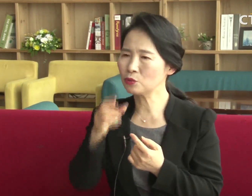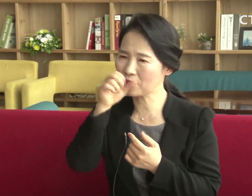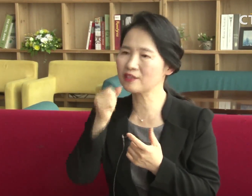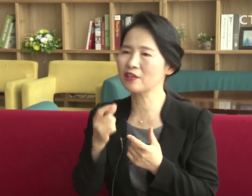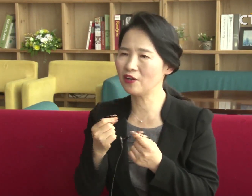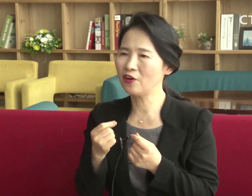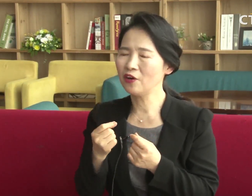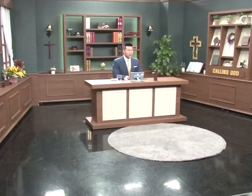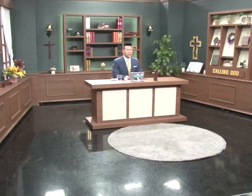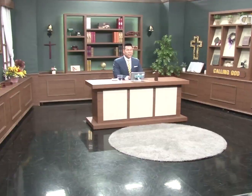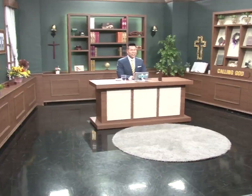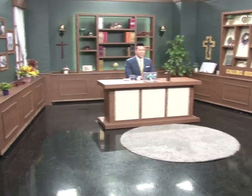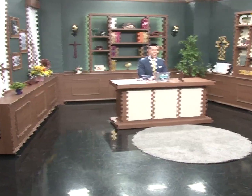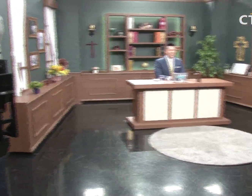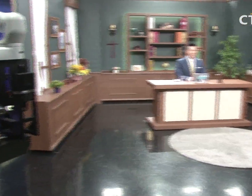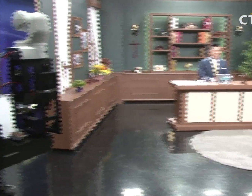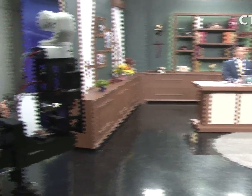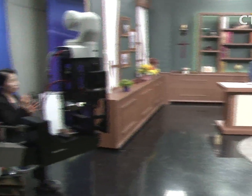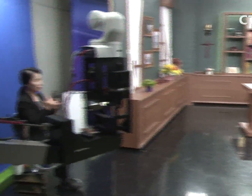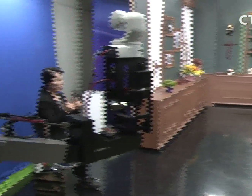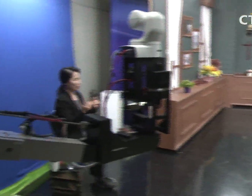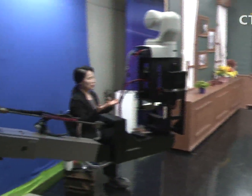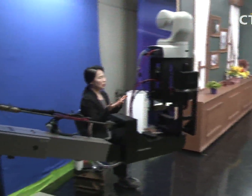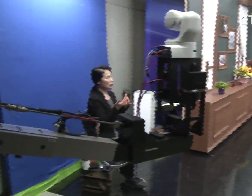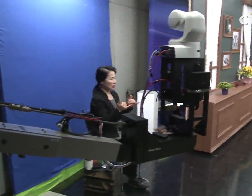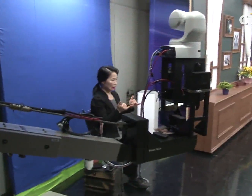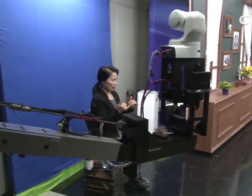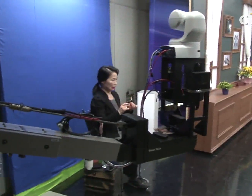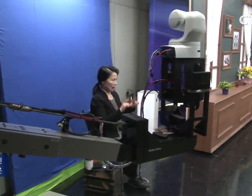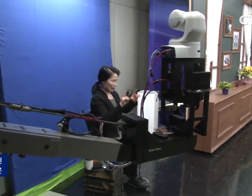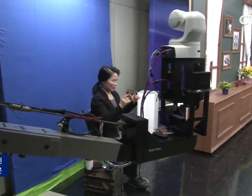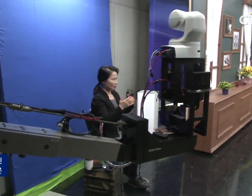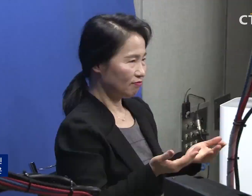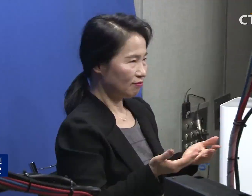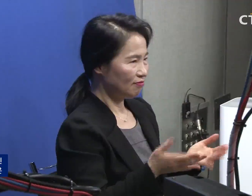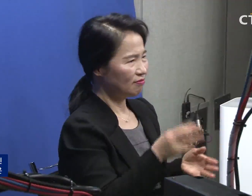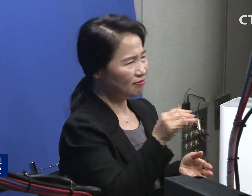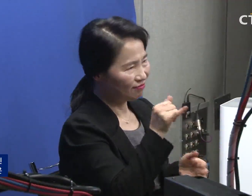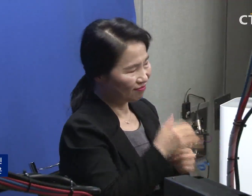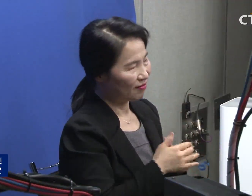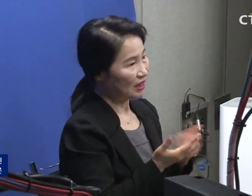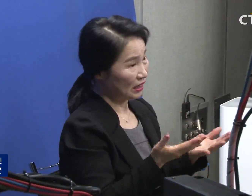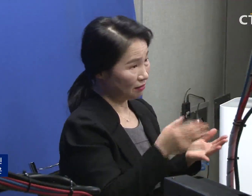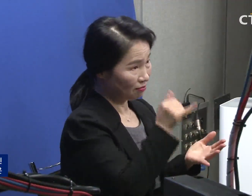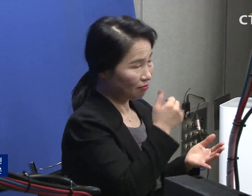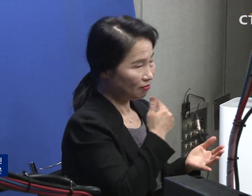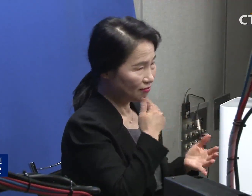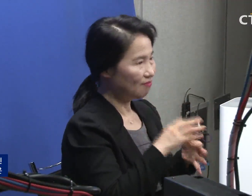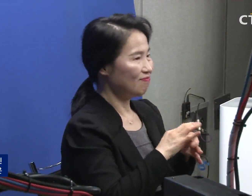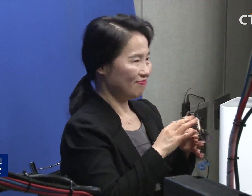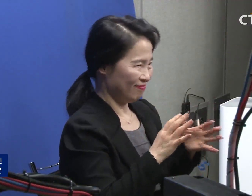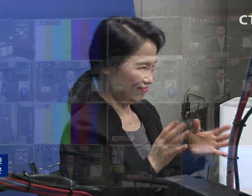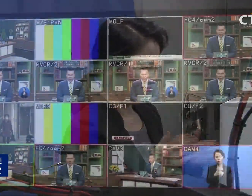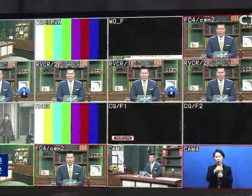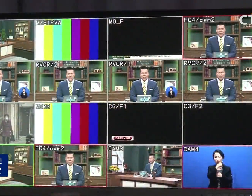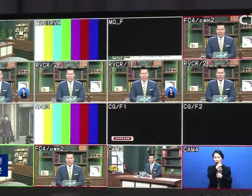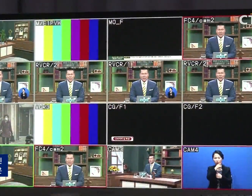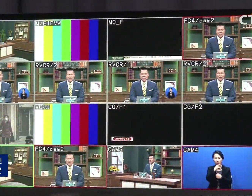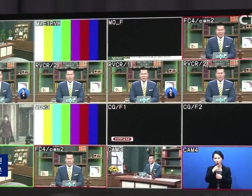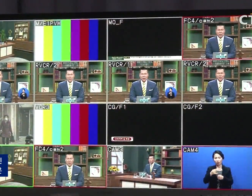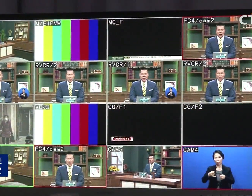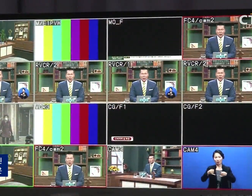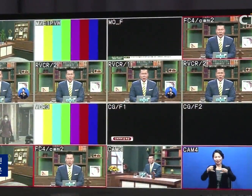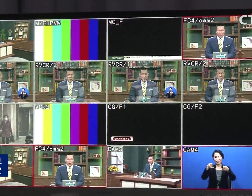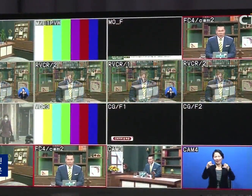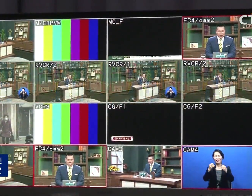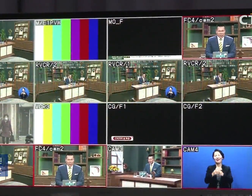돌아오면 좋겠어요. 농인들을 향한 복음 전파 소통 창구로 활용되고 있는 사역. 국내 35만 농인을